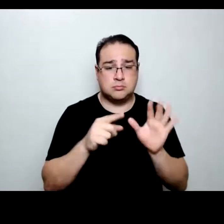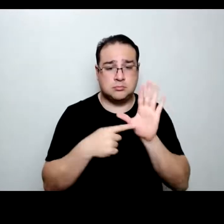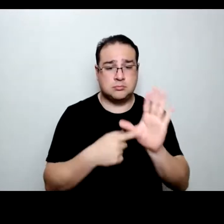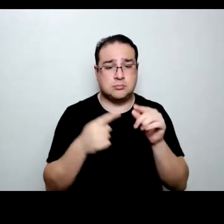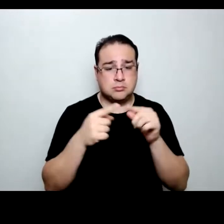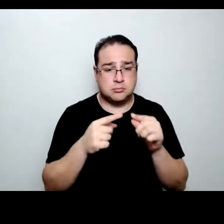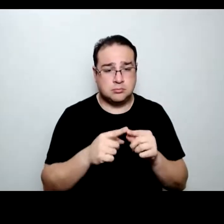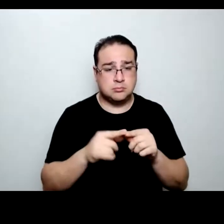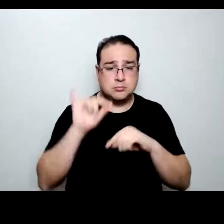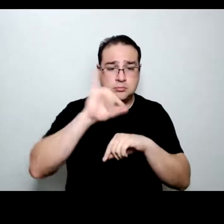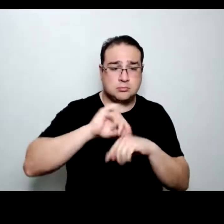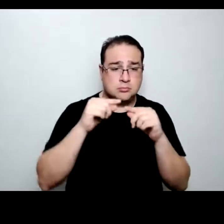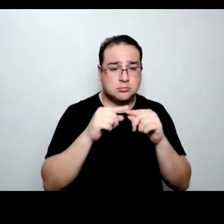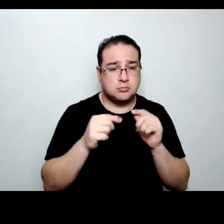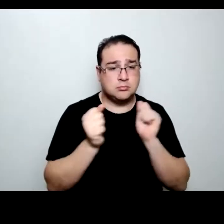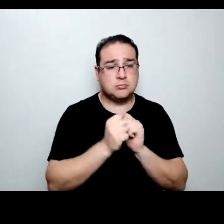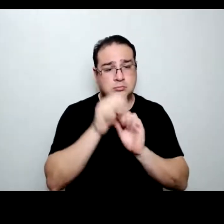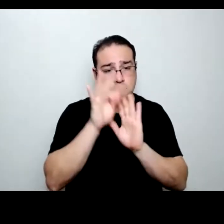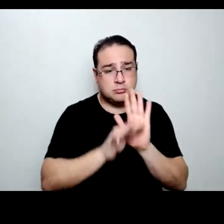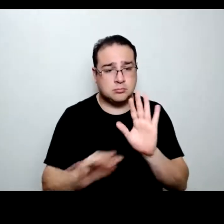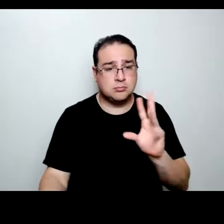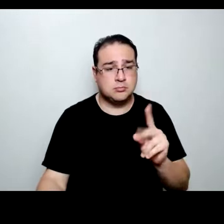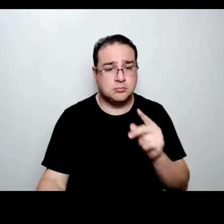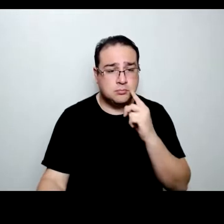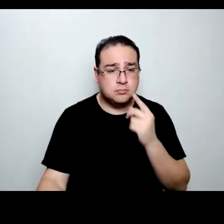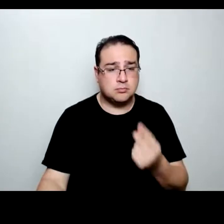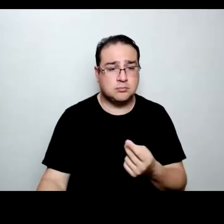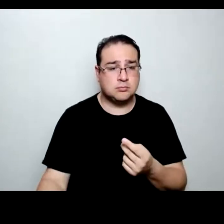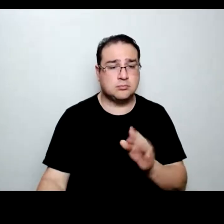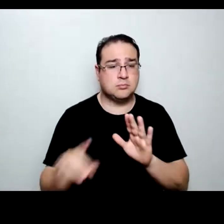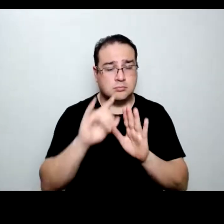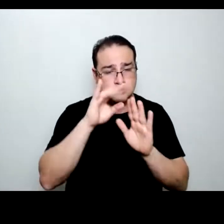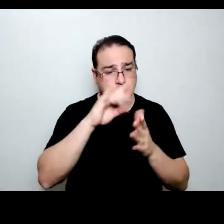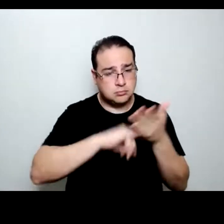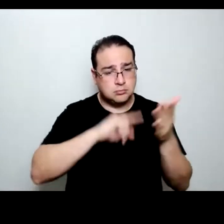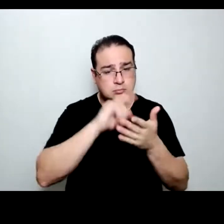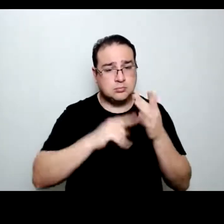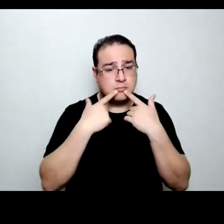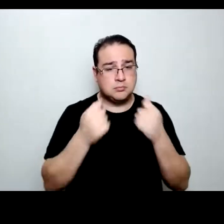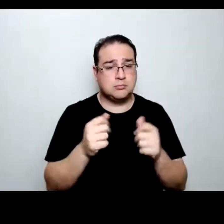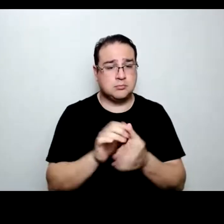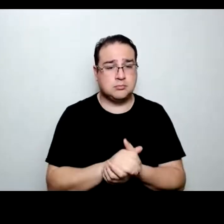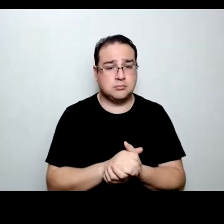de centralidade do texto na documentação linguística, né?